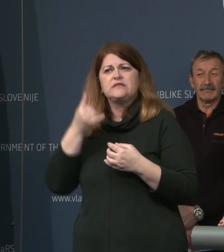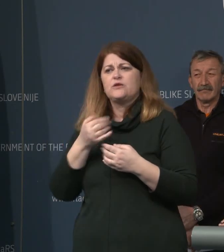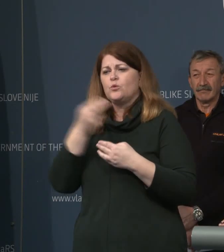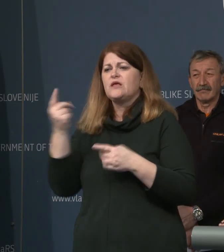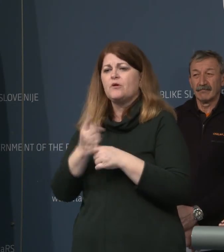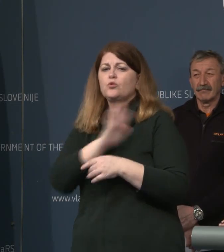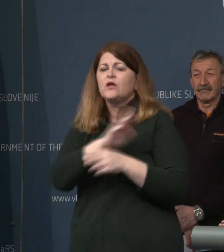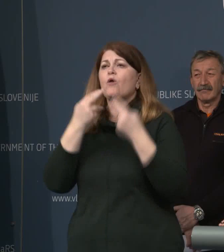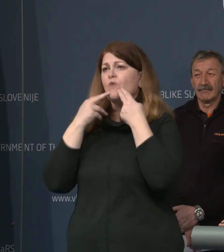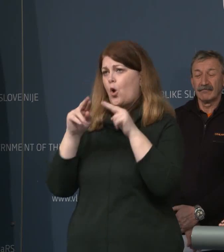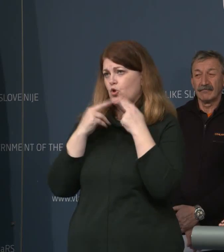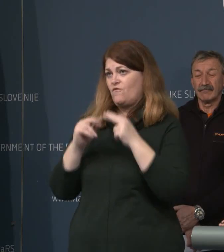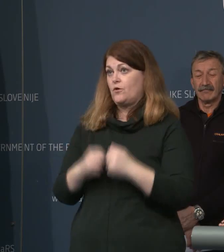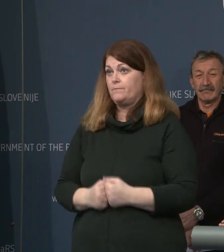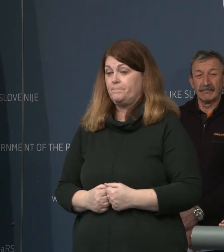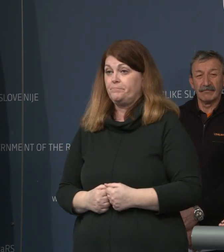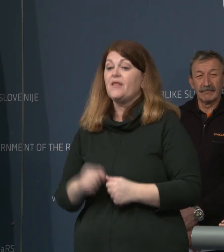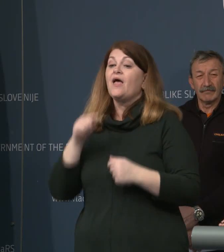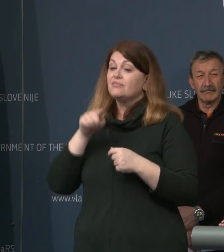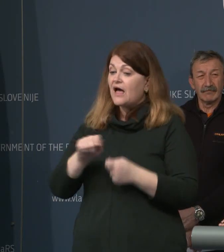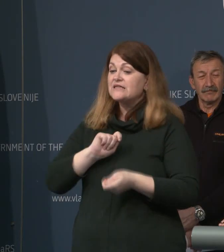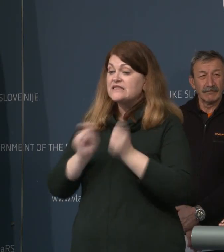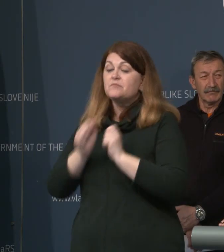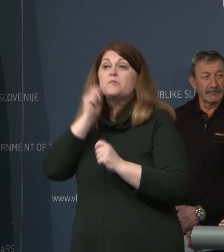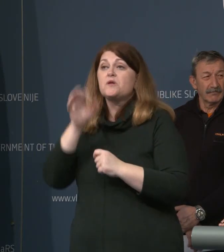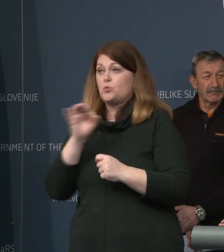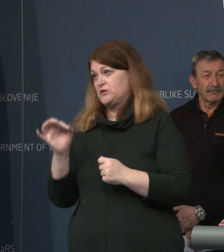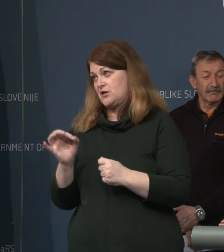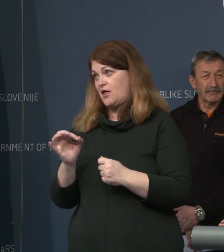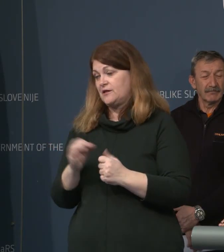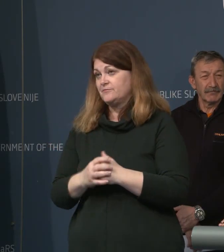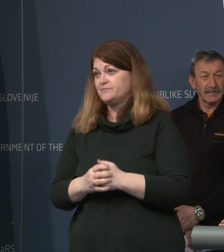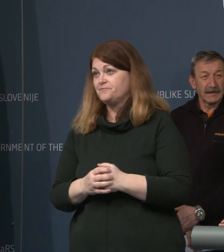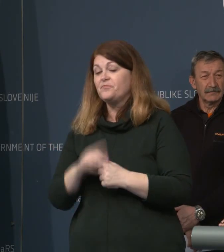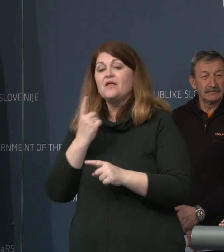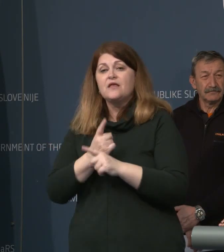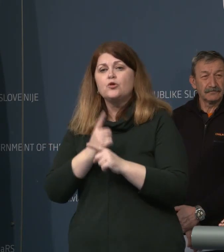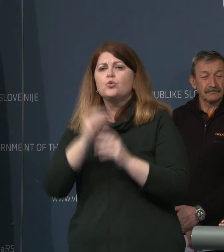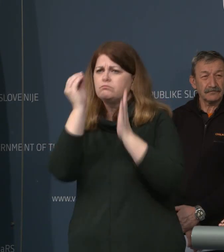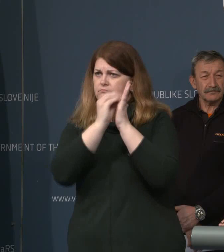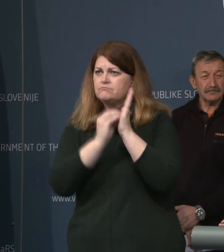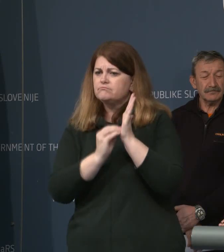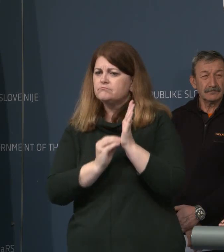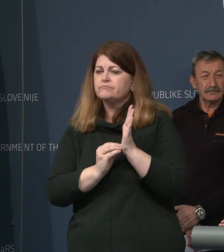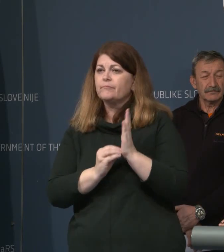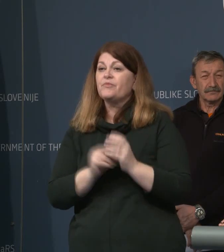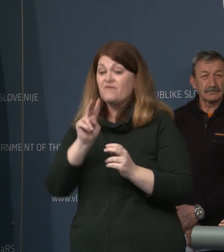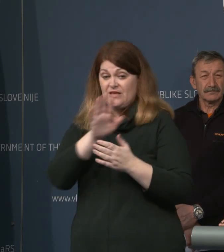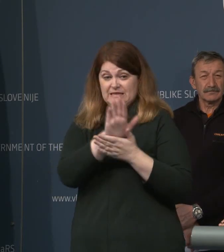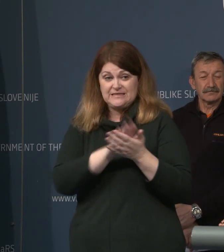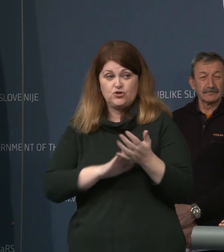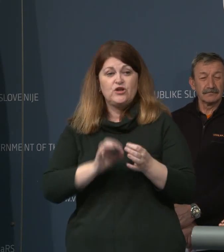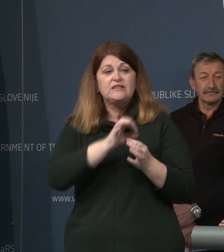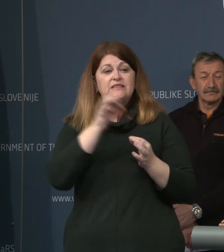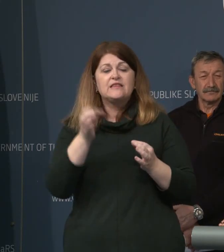tudi naših odgovorov. Ta se pa spreminja iz dneva v dan. In jo tudi beležimo. V začetnih